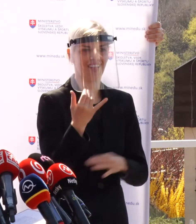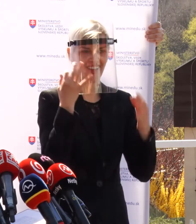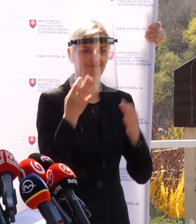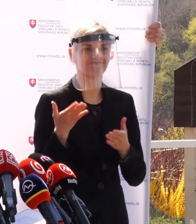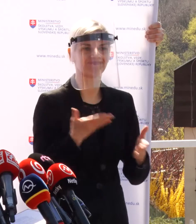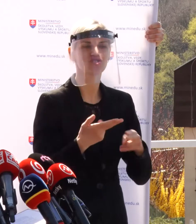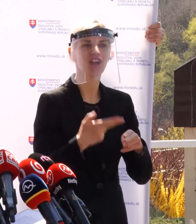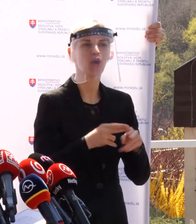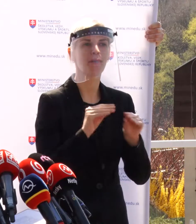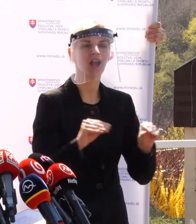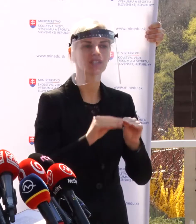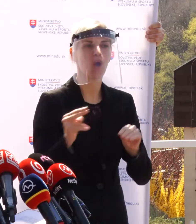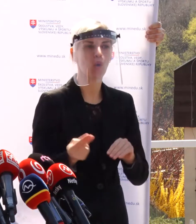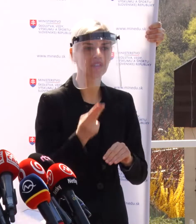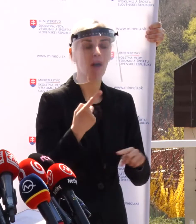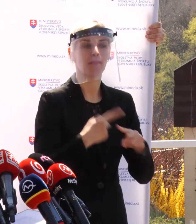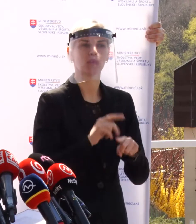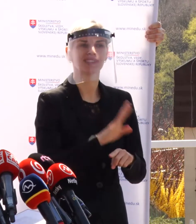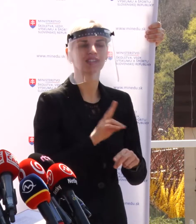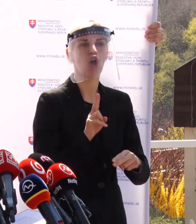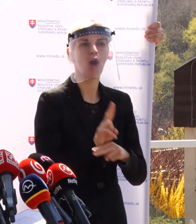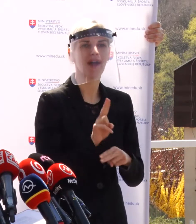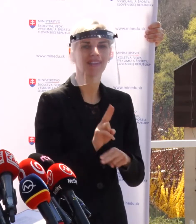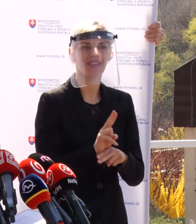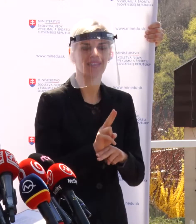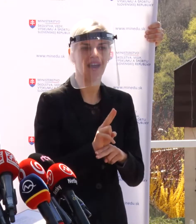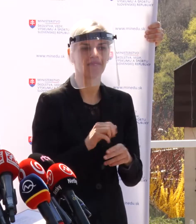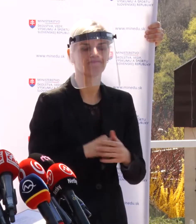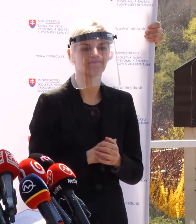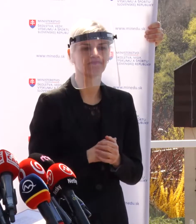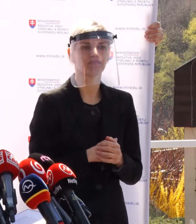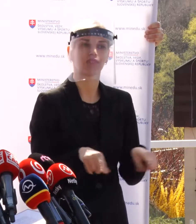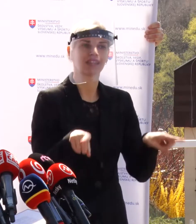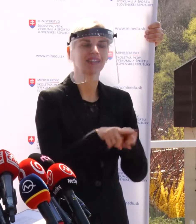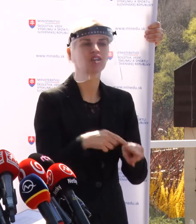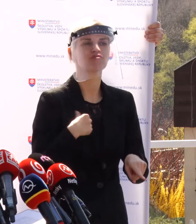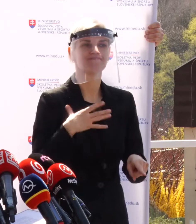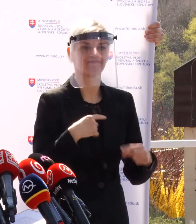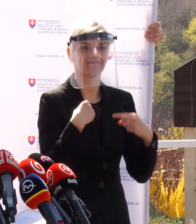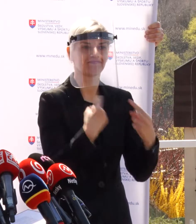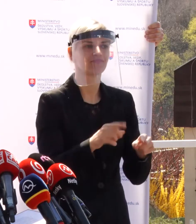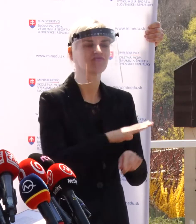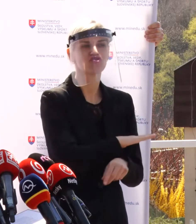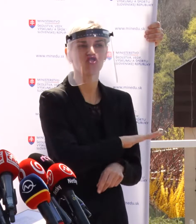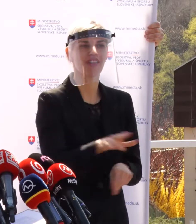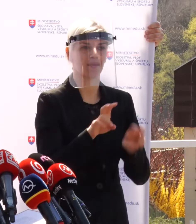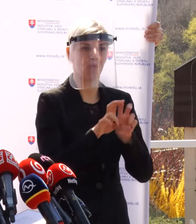ako aj prvé opatrenia, ktoré tento ústav prináša. Zároveň chcem povedať všetkým učiteľom,